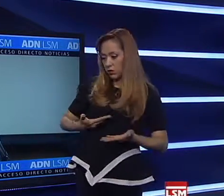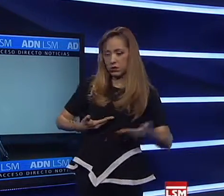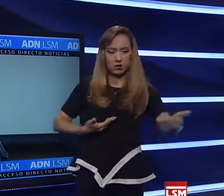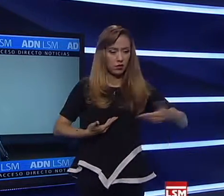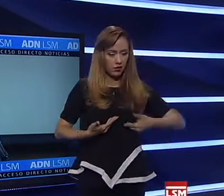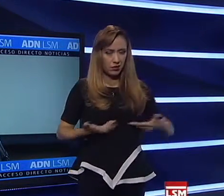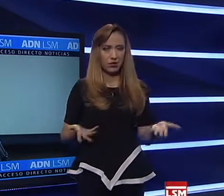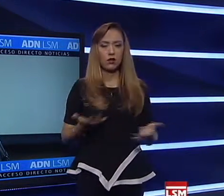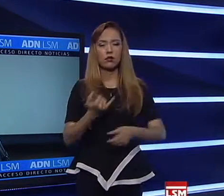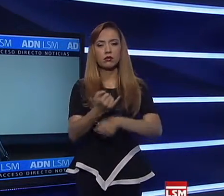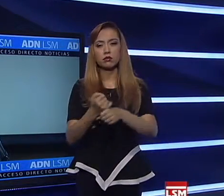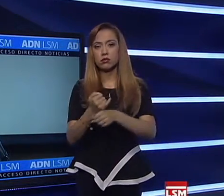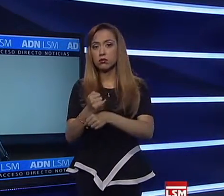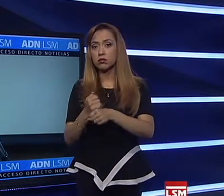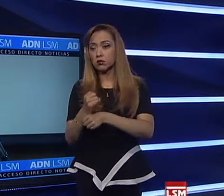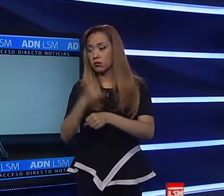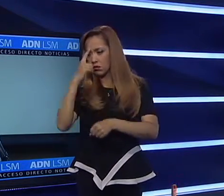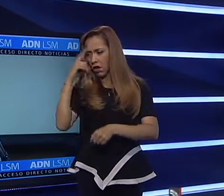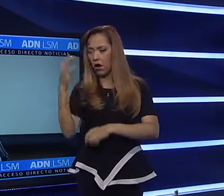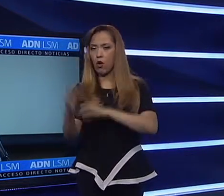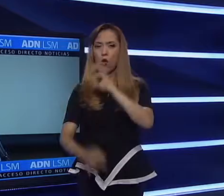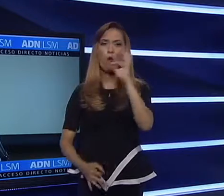de cumplimiento de las sentencias de la Corte.